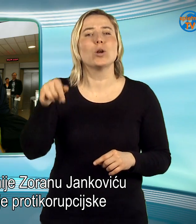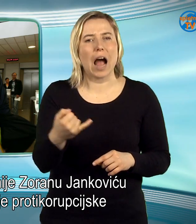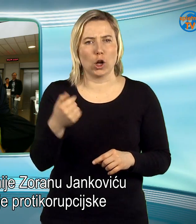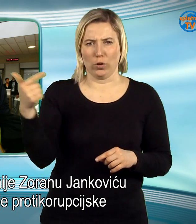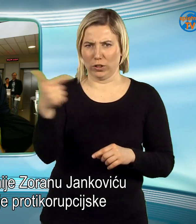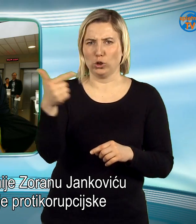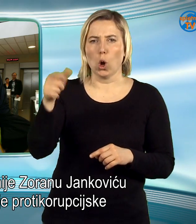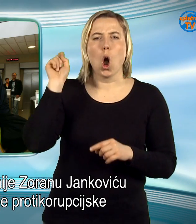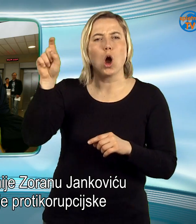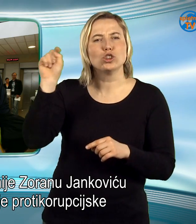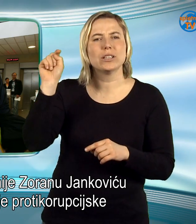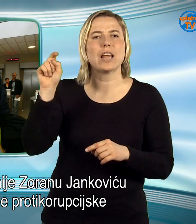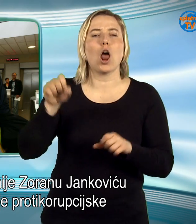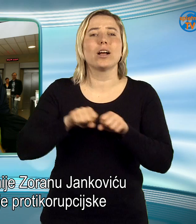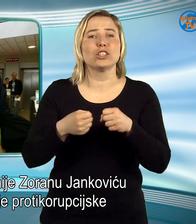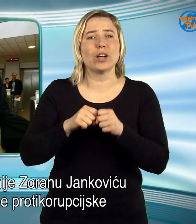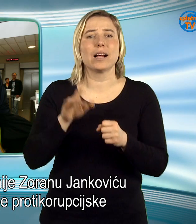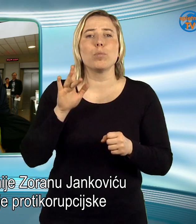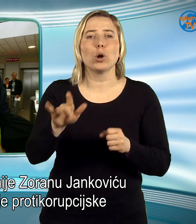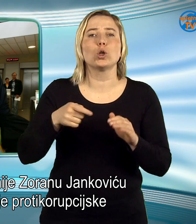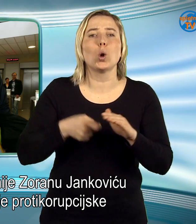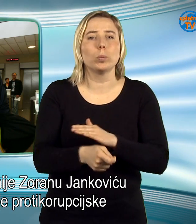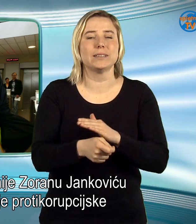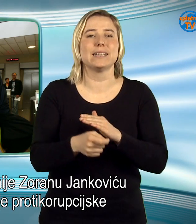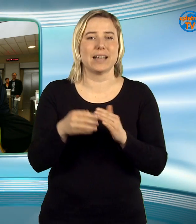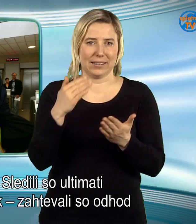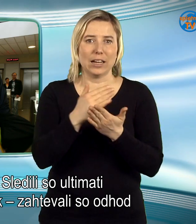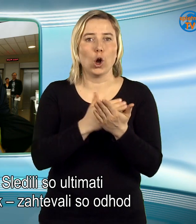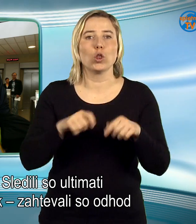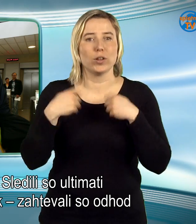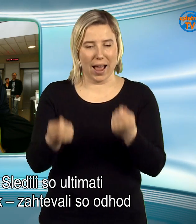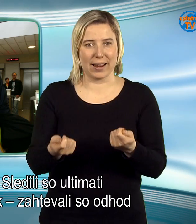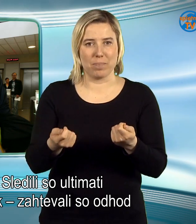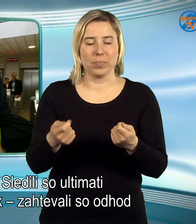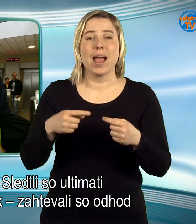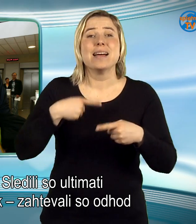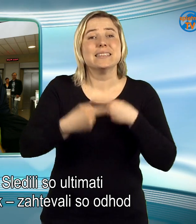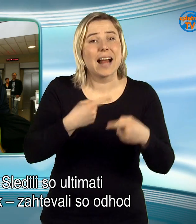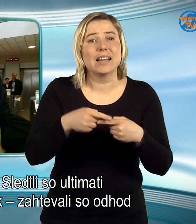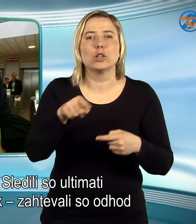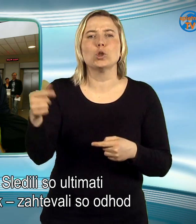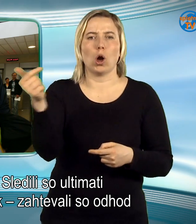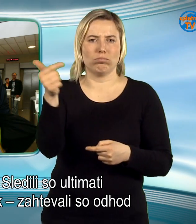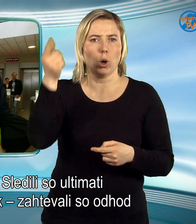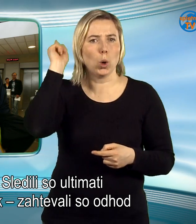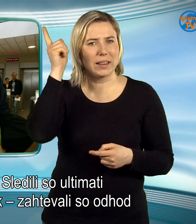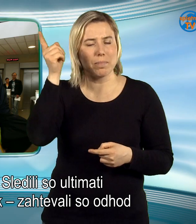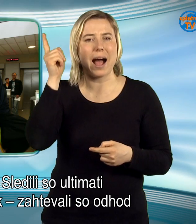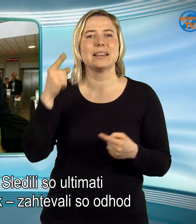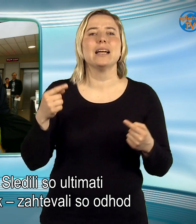Jankoviću, očitalo kršenje protikorupcijske zakonodaje. Sledili so ultimati koalicijskih